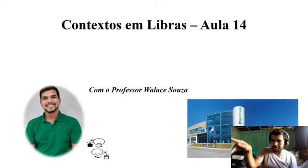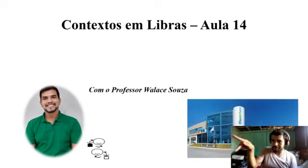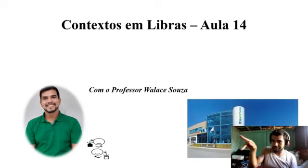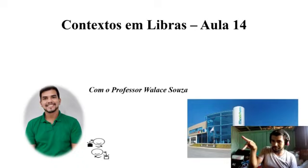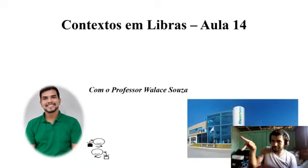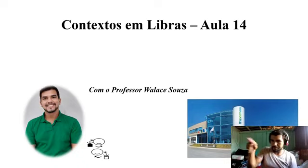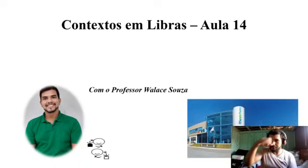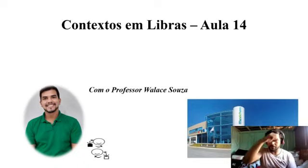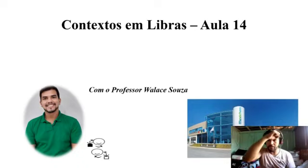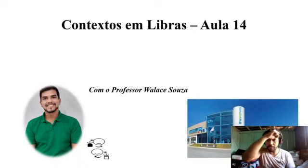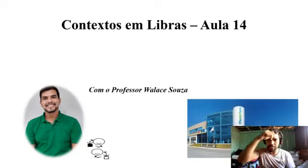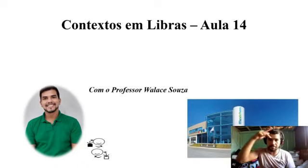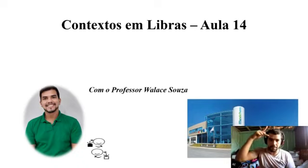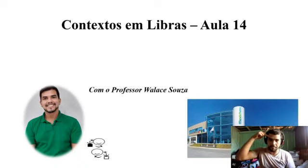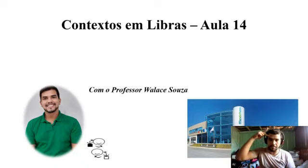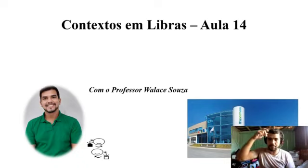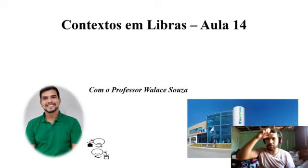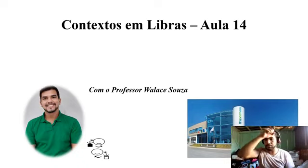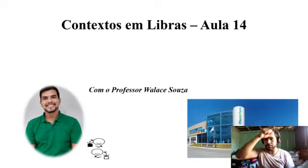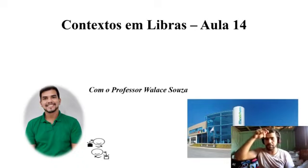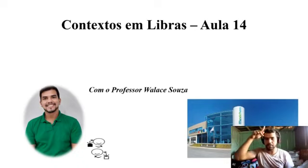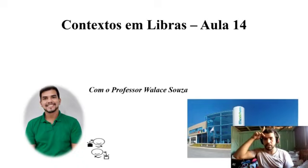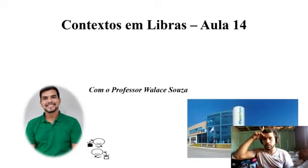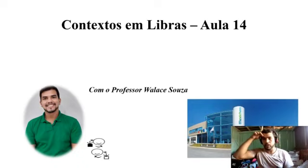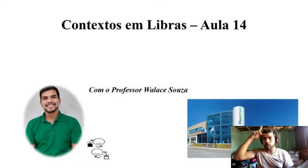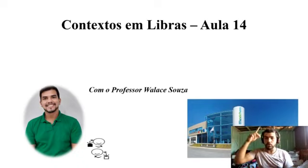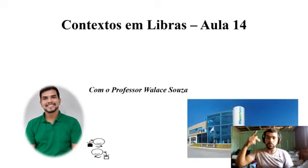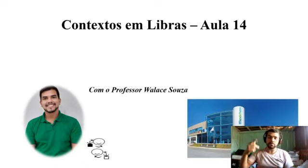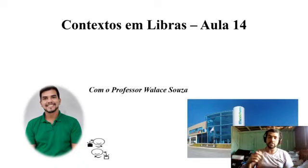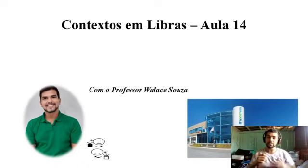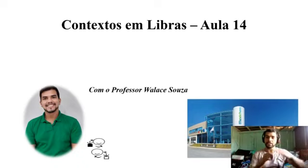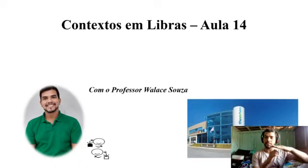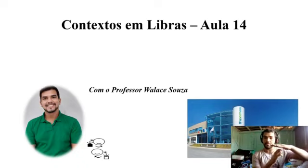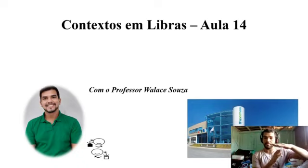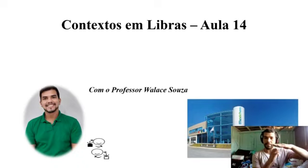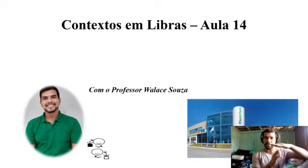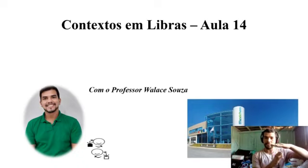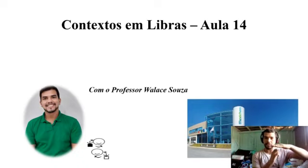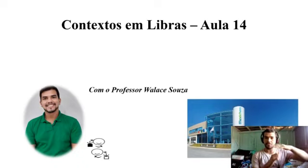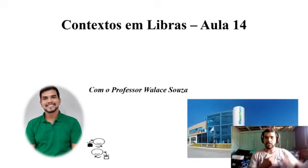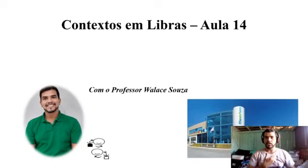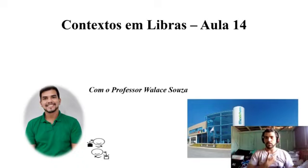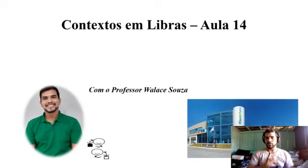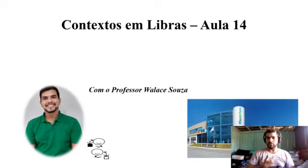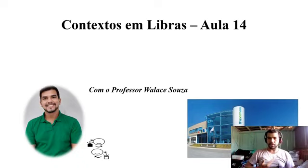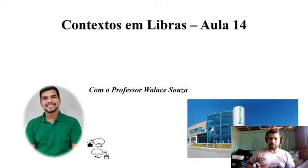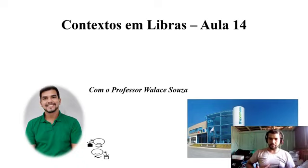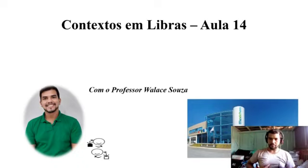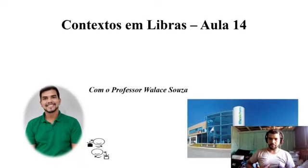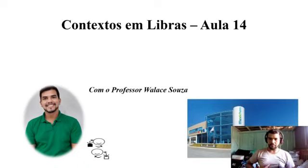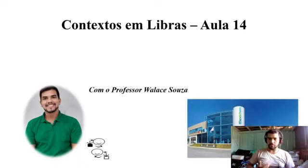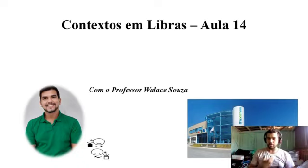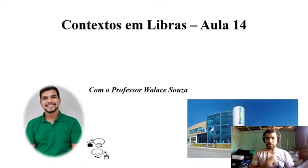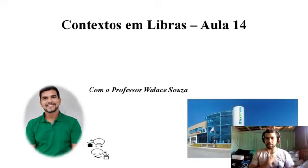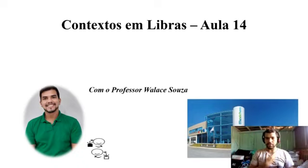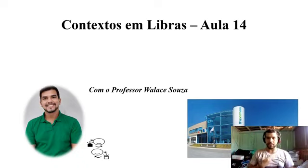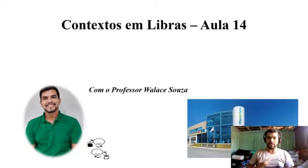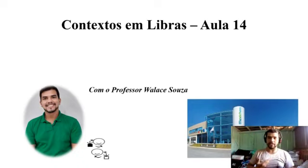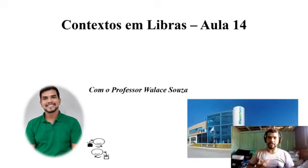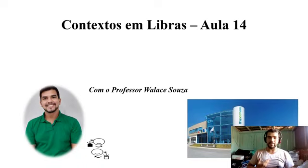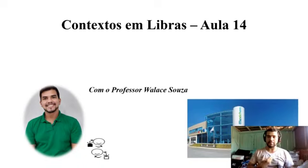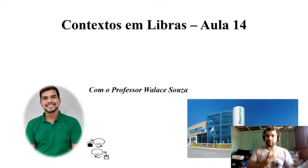o P. SP, prefeitura. Ou você pode dizer que é uma empresa governo. Eu estou fazendo